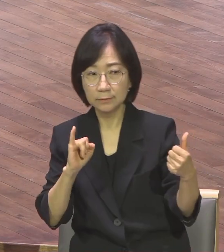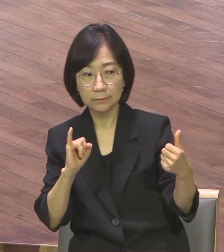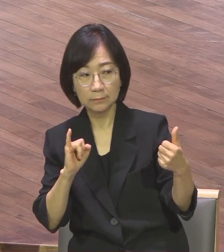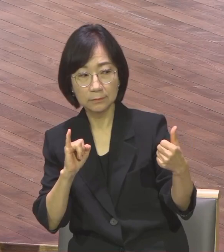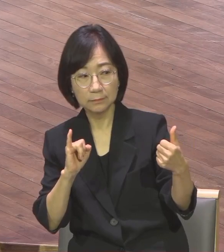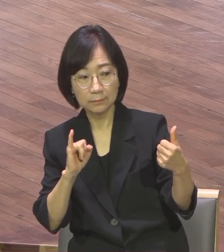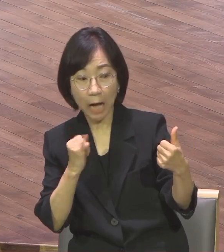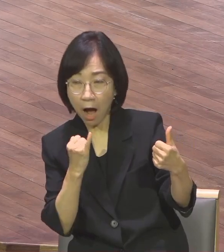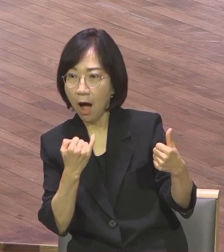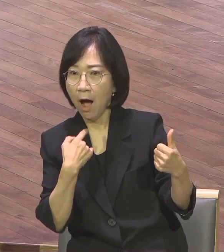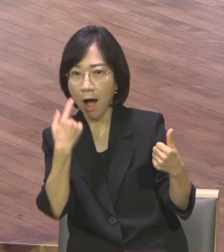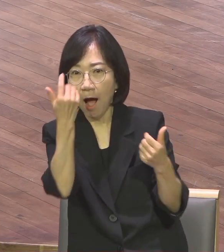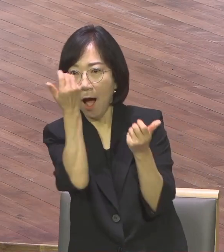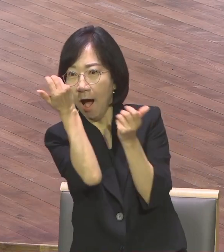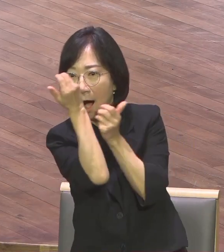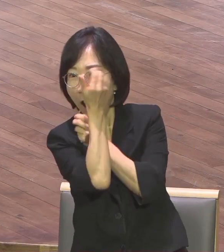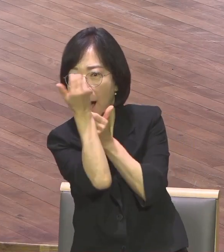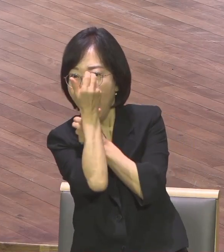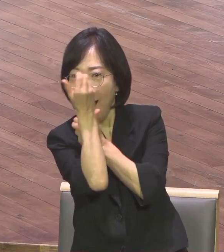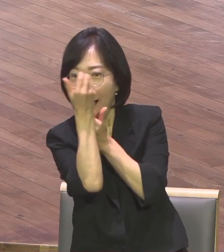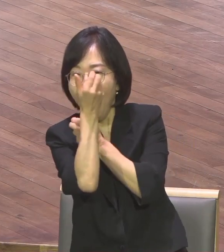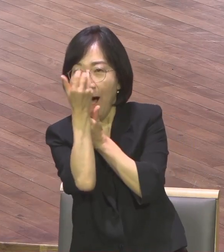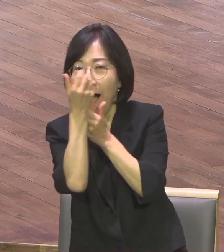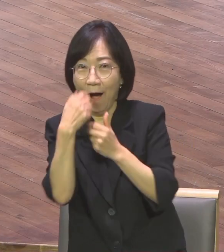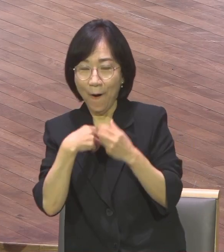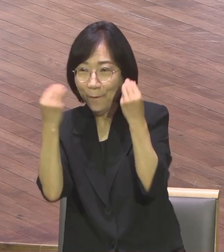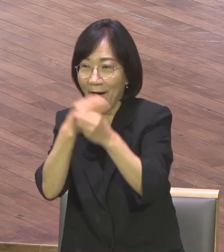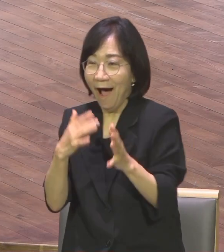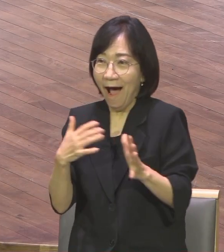즉시 바로 하는 말이 이제 반 남았어요.